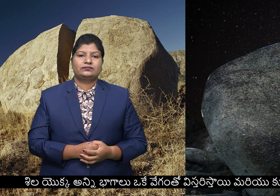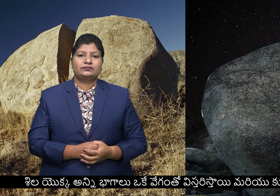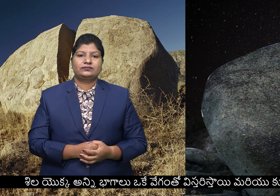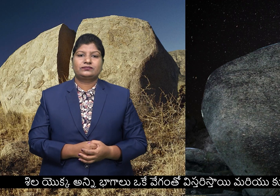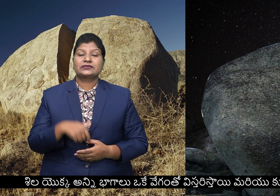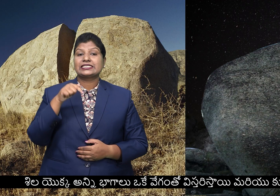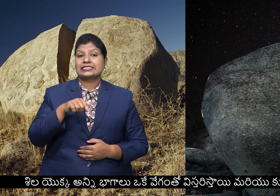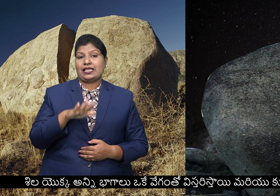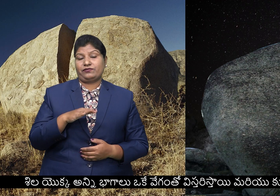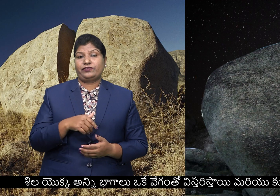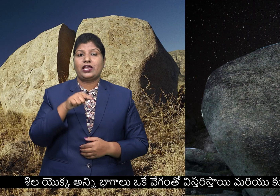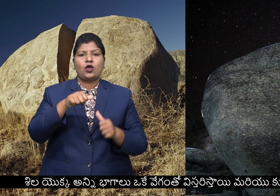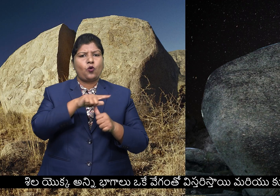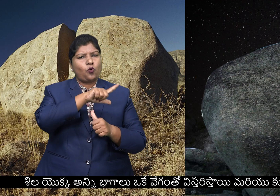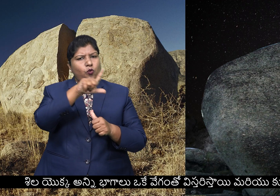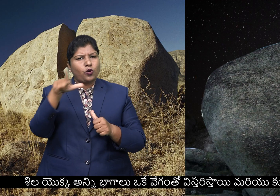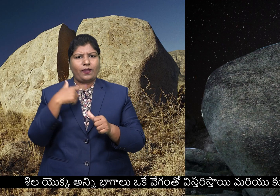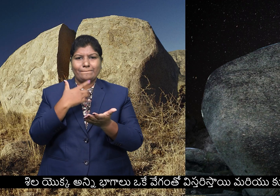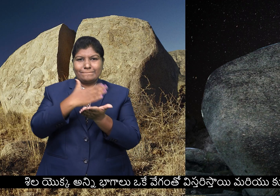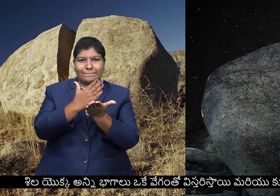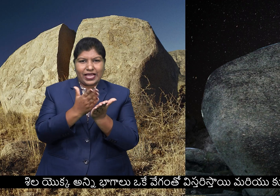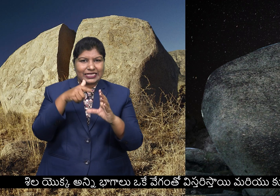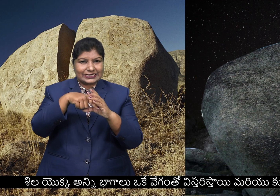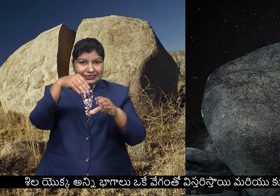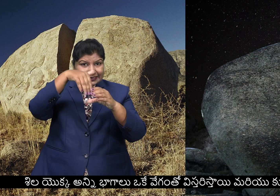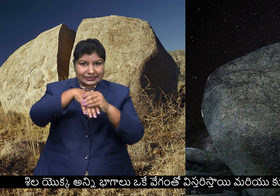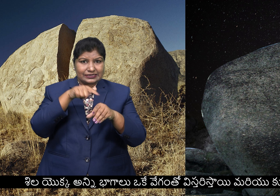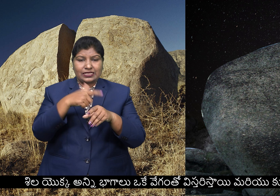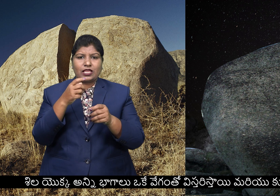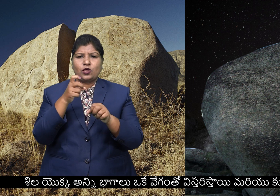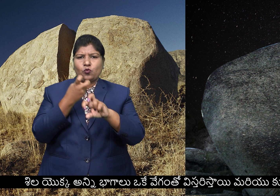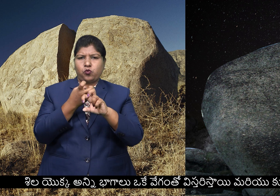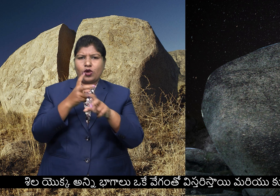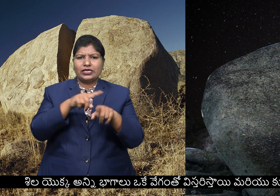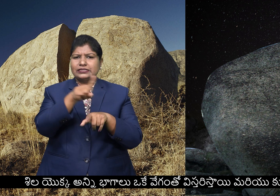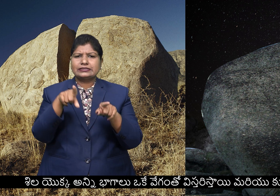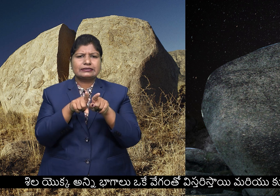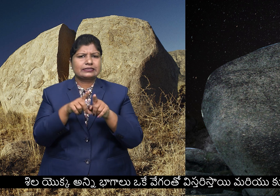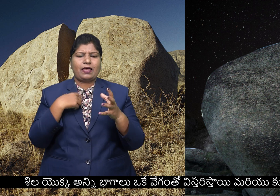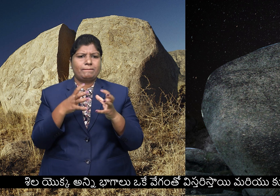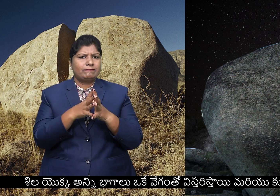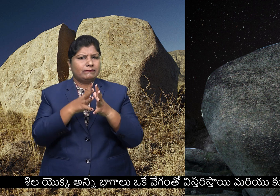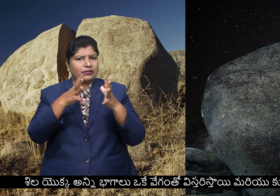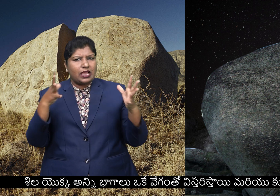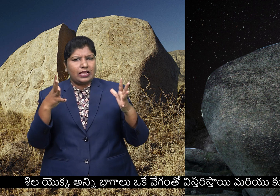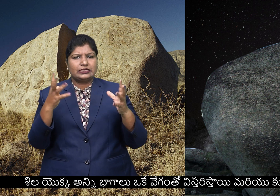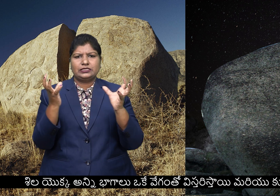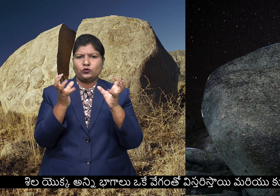శిల యొక్క అన్ని భాగాలు ఒకే వేగంతో విస్తరించవు మరియు కుదించవు. కాబట్టి